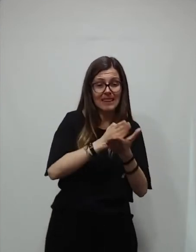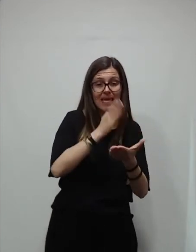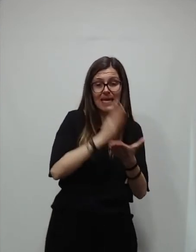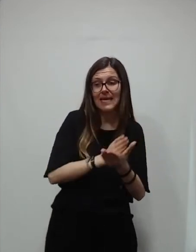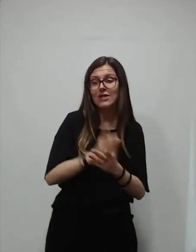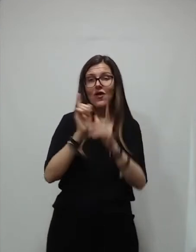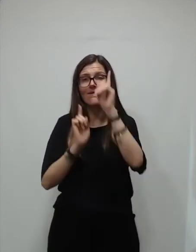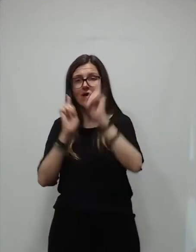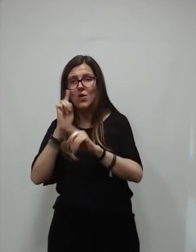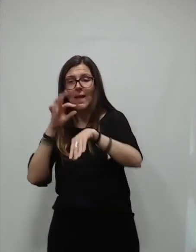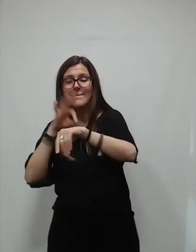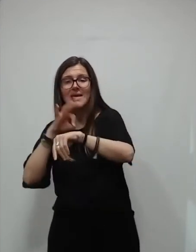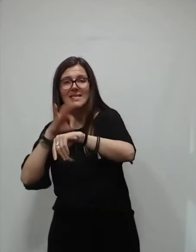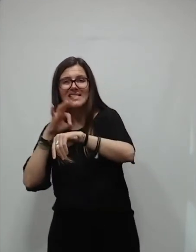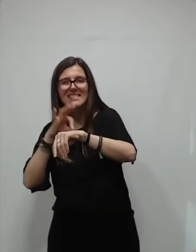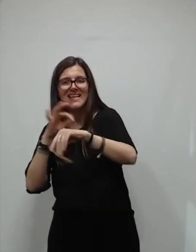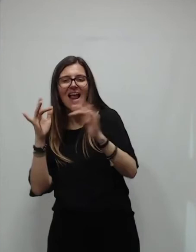que han